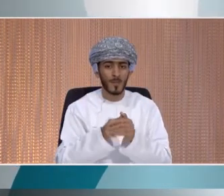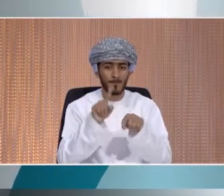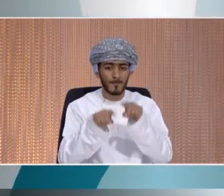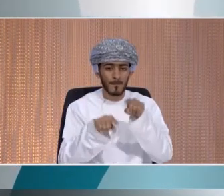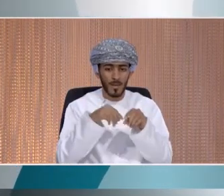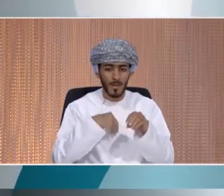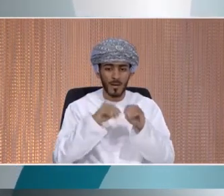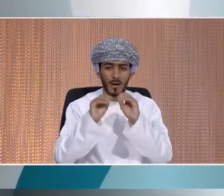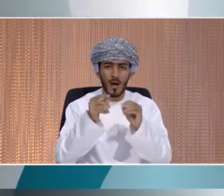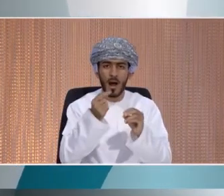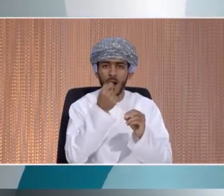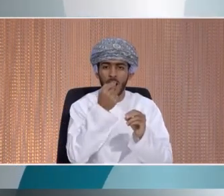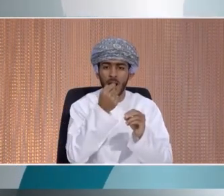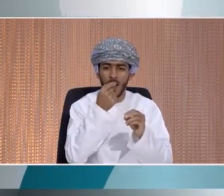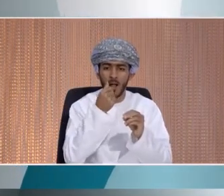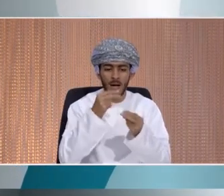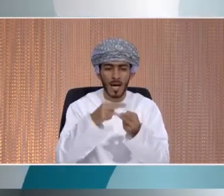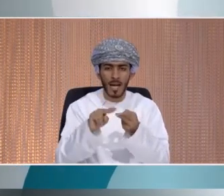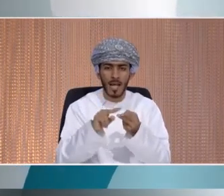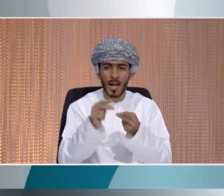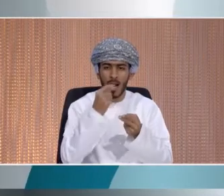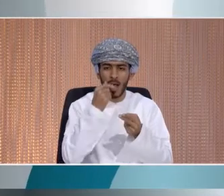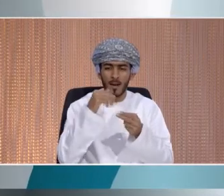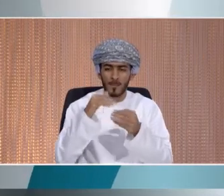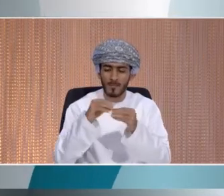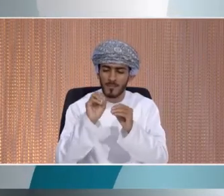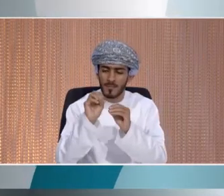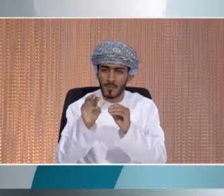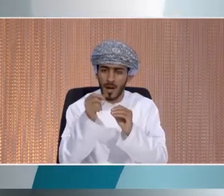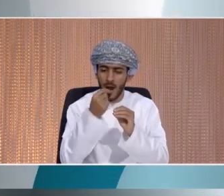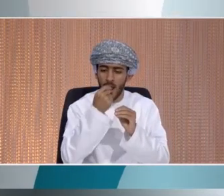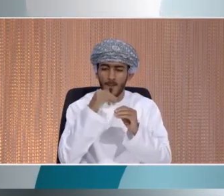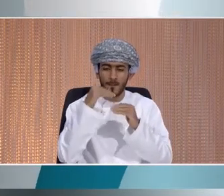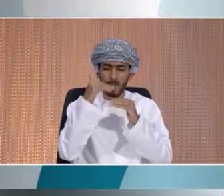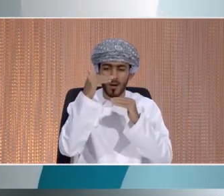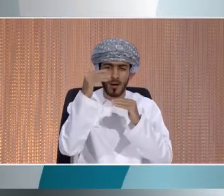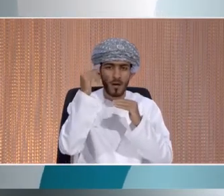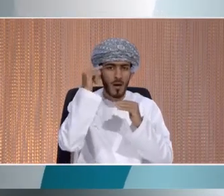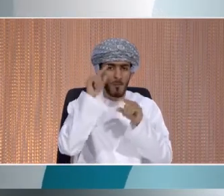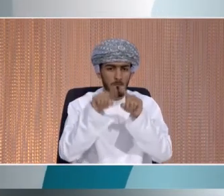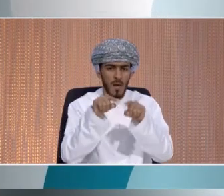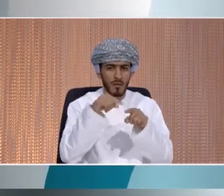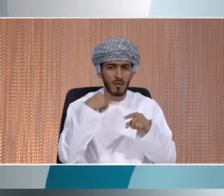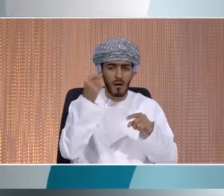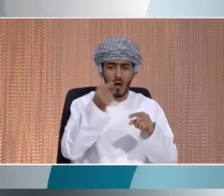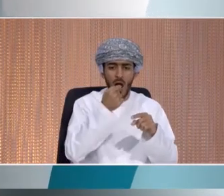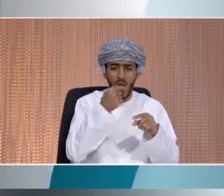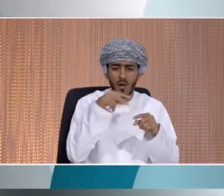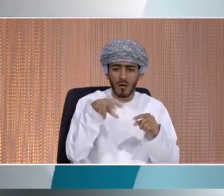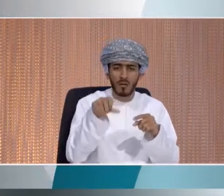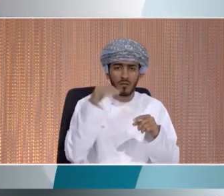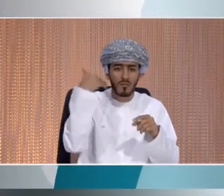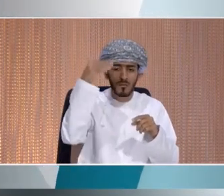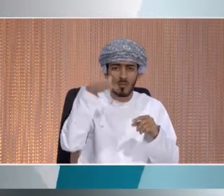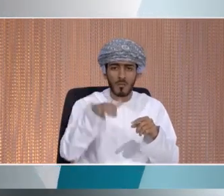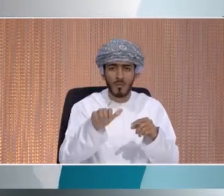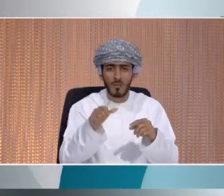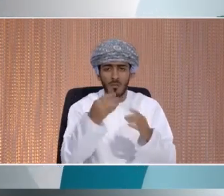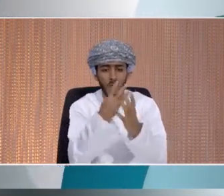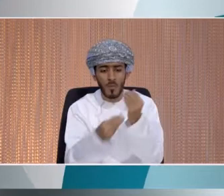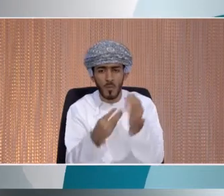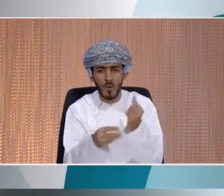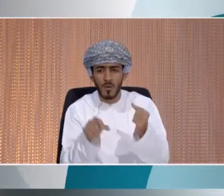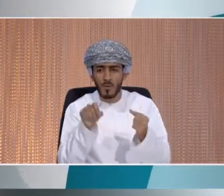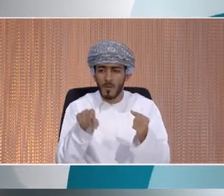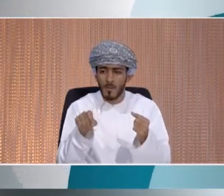بعض الأدوية أو بعض العلاجات التي توقف عندهم موضوع الإنجاب مستقبلا.